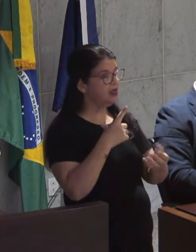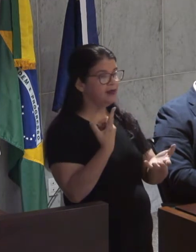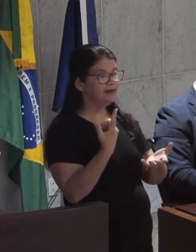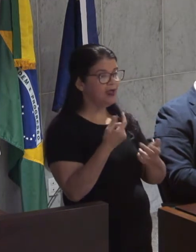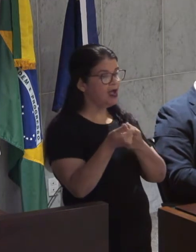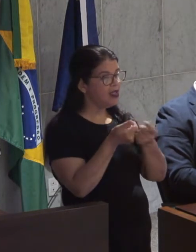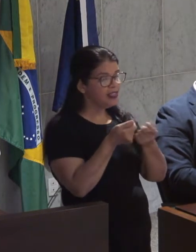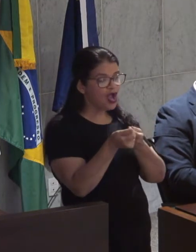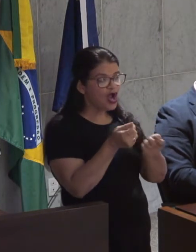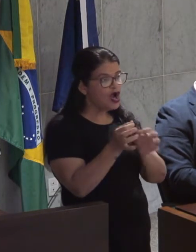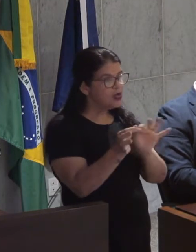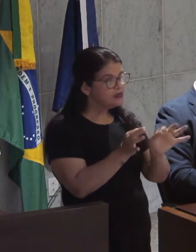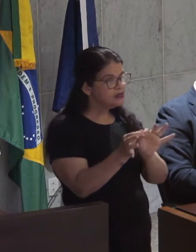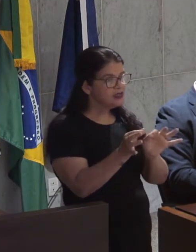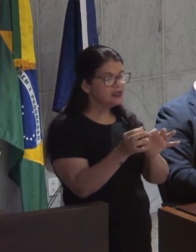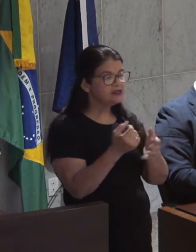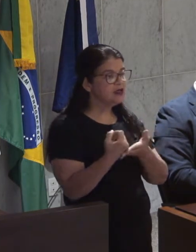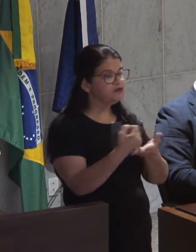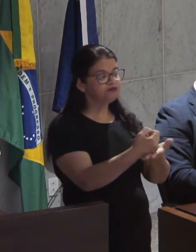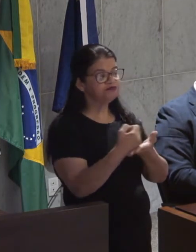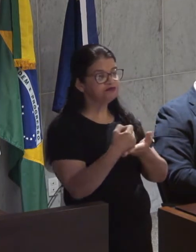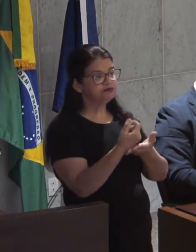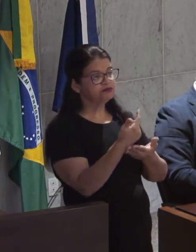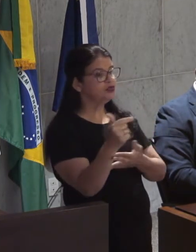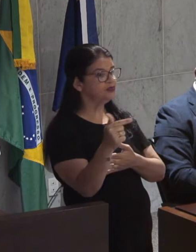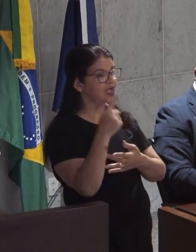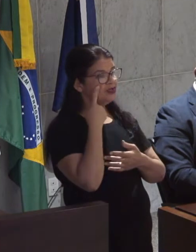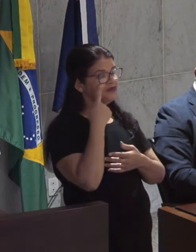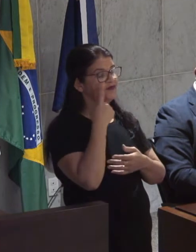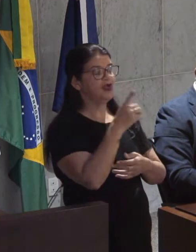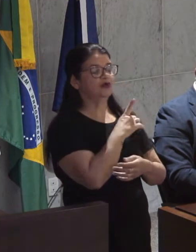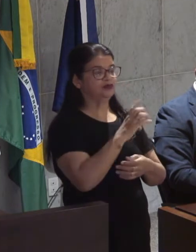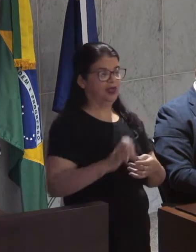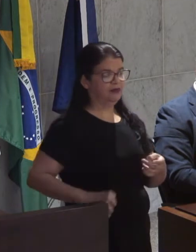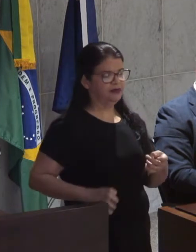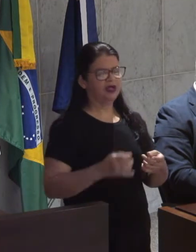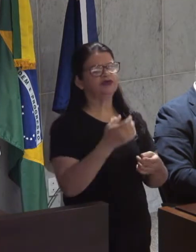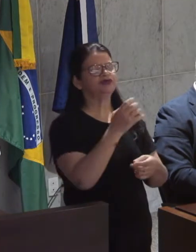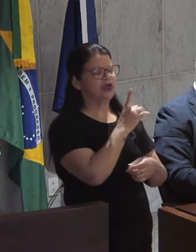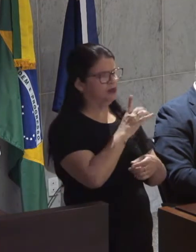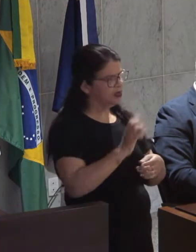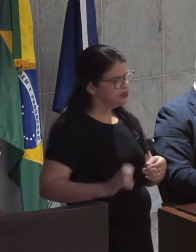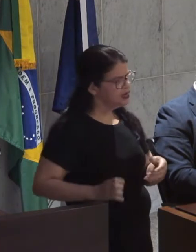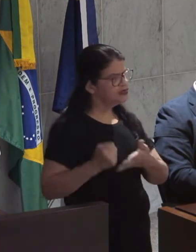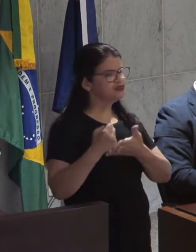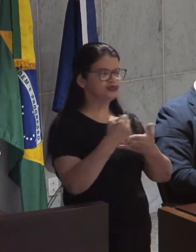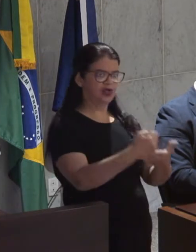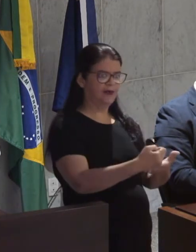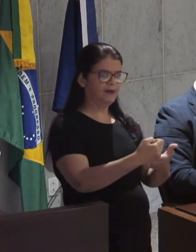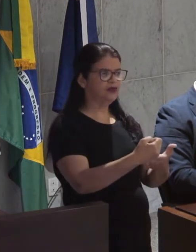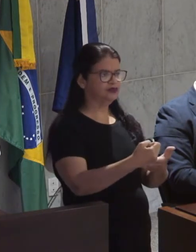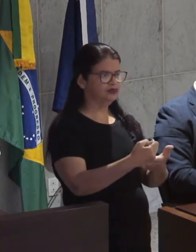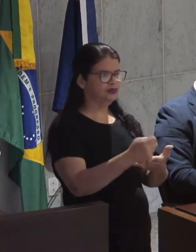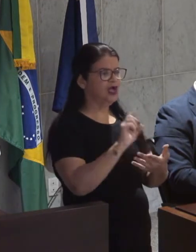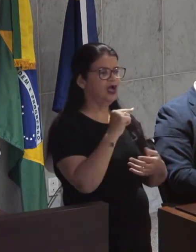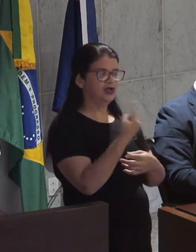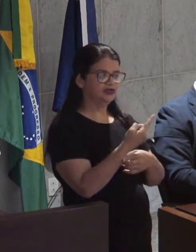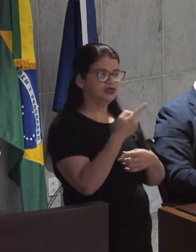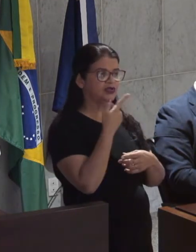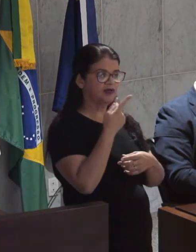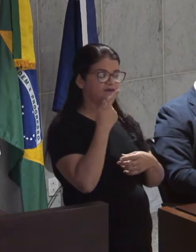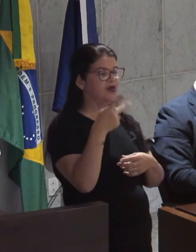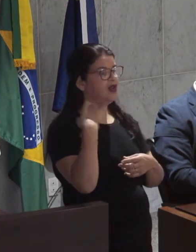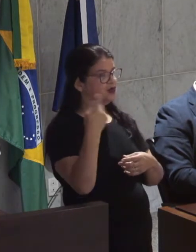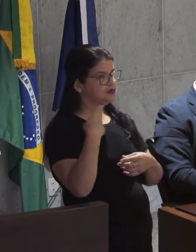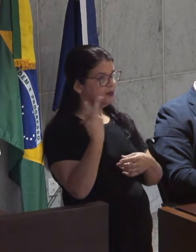seja, aí nós estamos tentando ver com os deputados e até os deputados estaduais para ajudar a gente falar agora com os